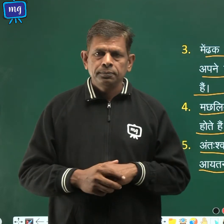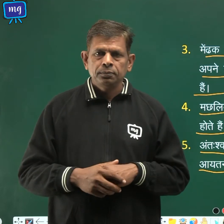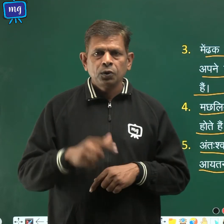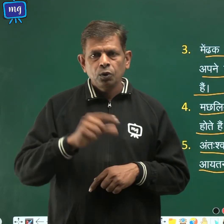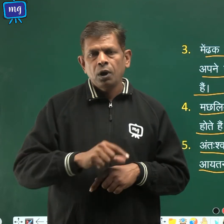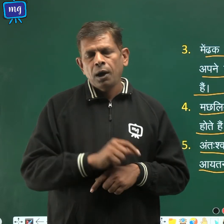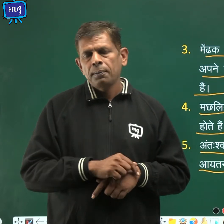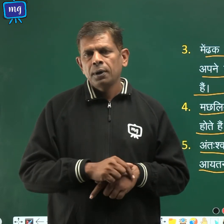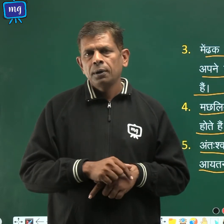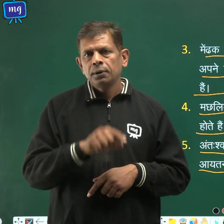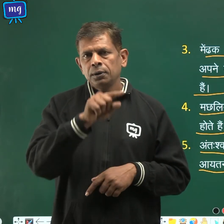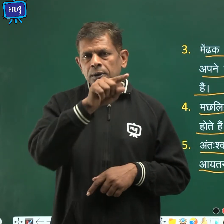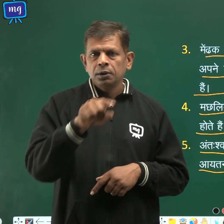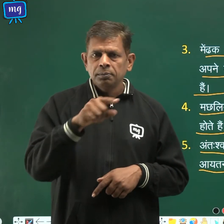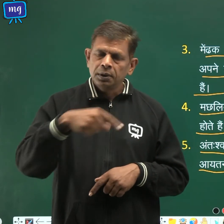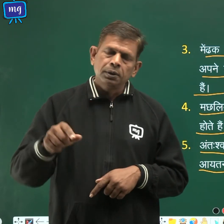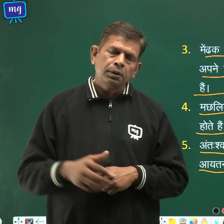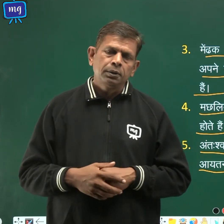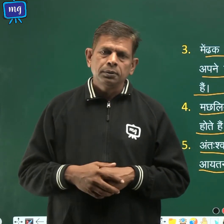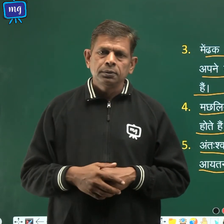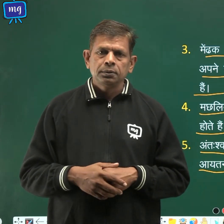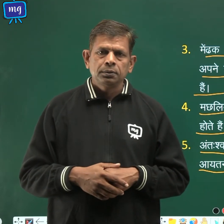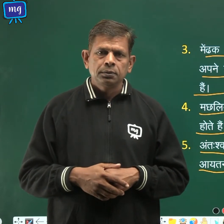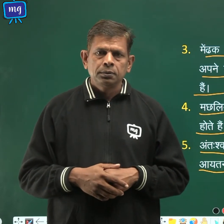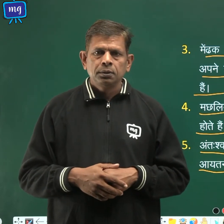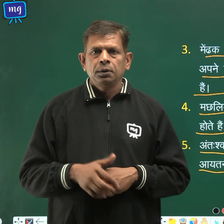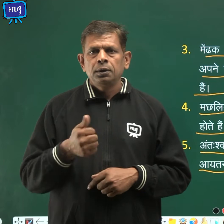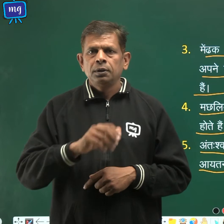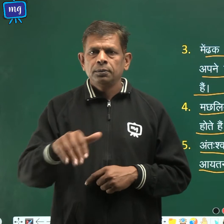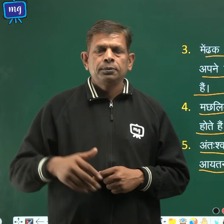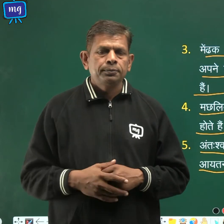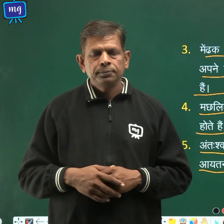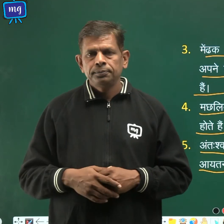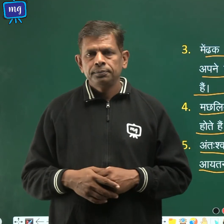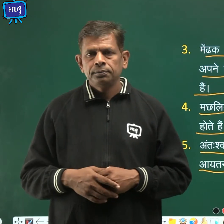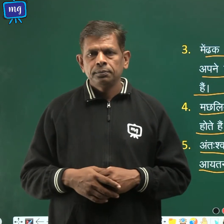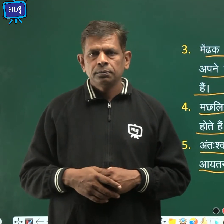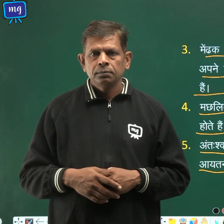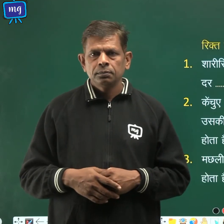तो हम यहाँ सत्य पर निशान लगाएंगे। ठीक है बच्चों,